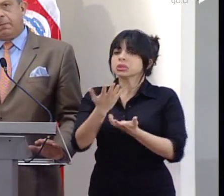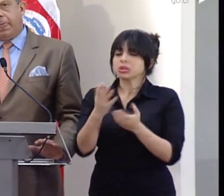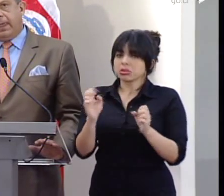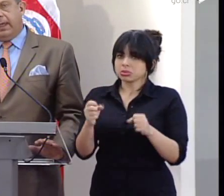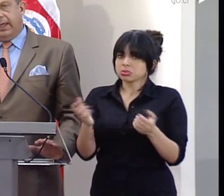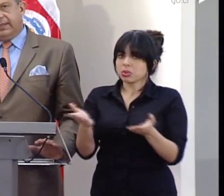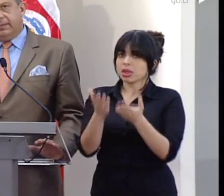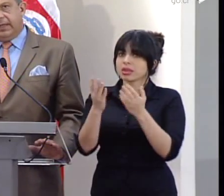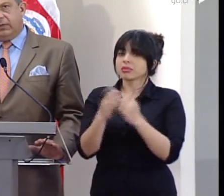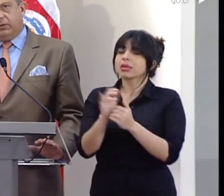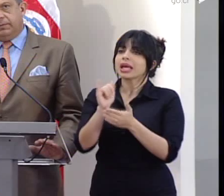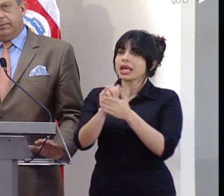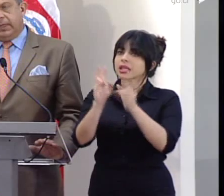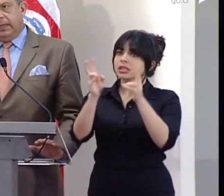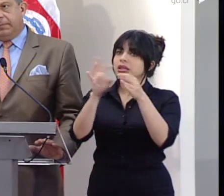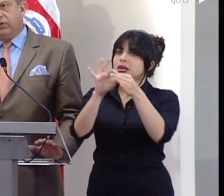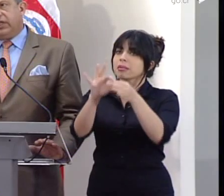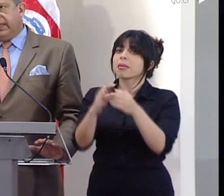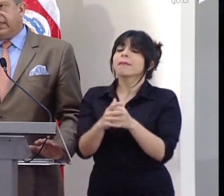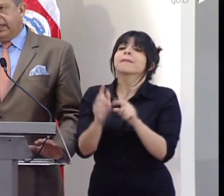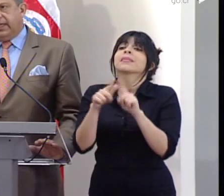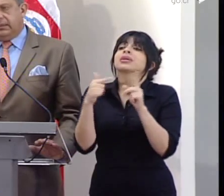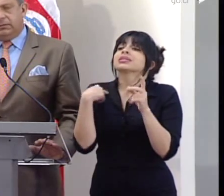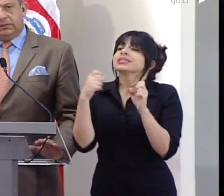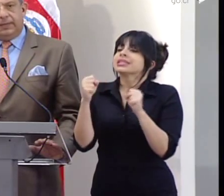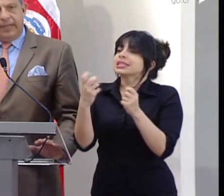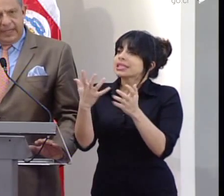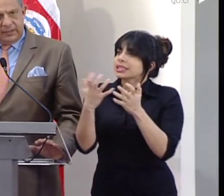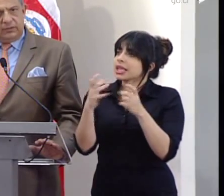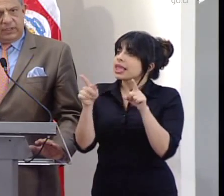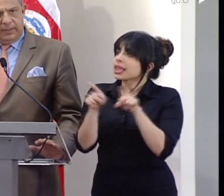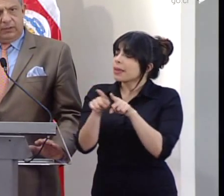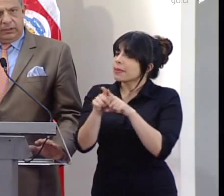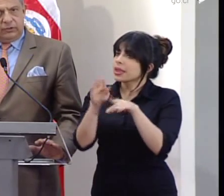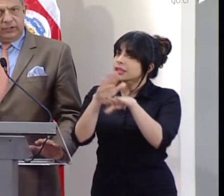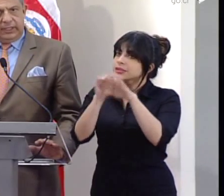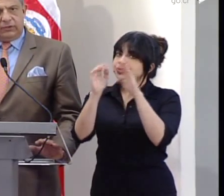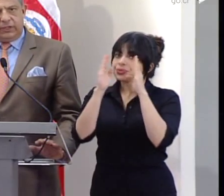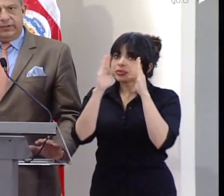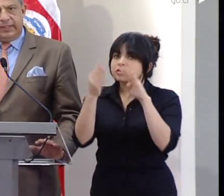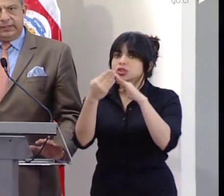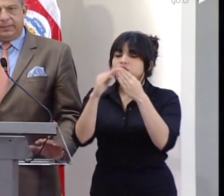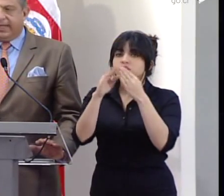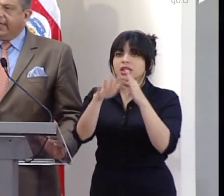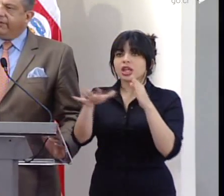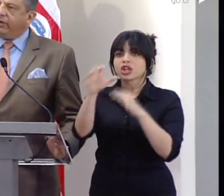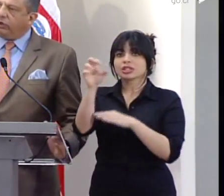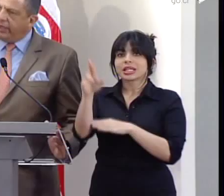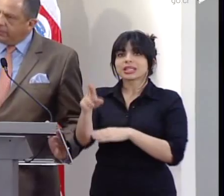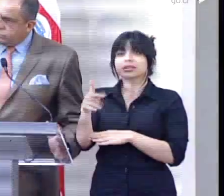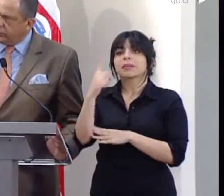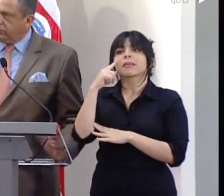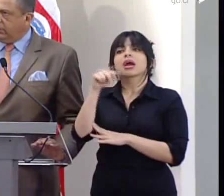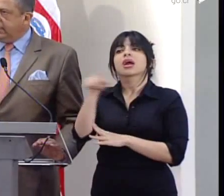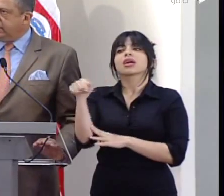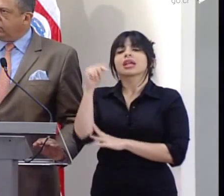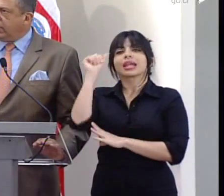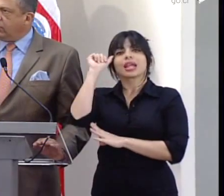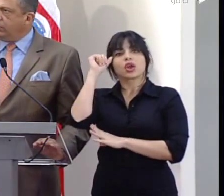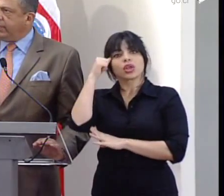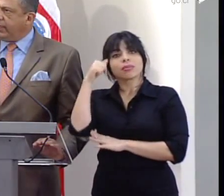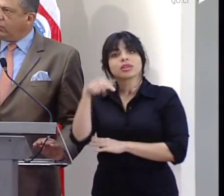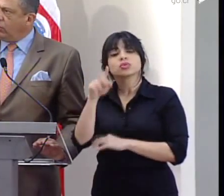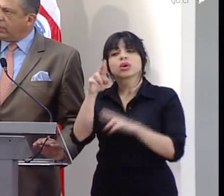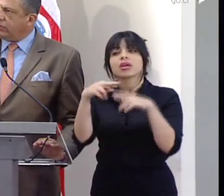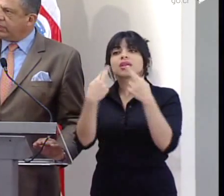expresadas en ese marco. Pero sí quisiera también hacer un llamado a la sociedad costarricense para que recordemos que esta es